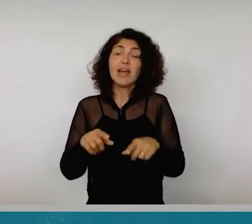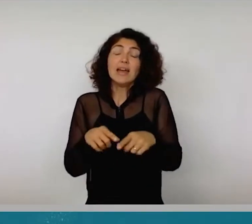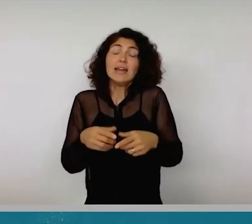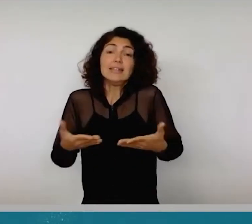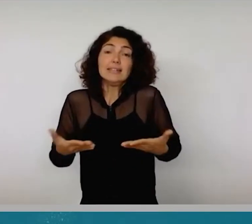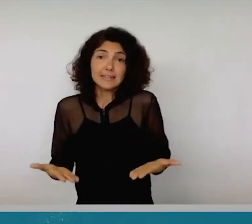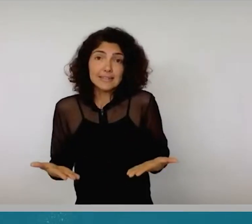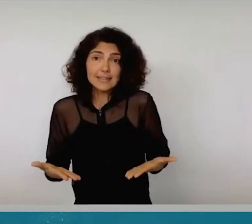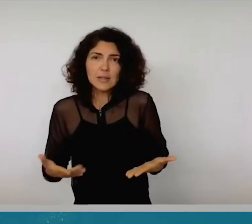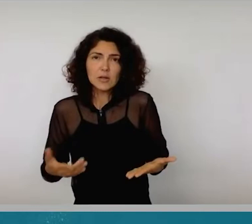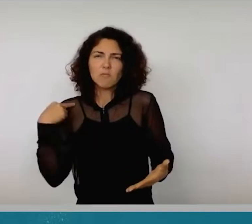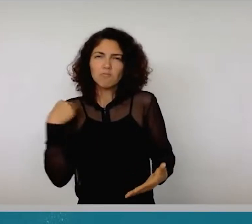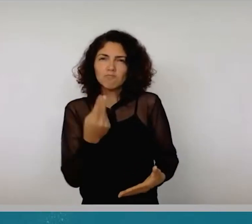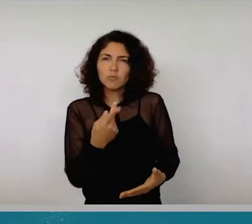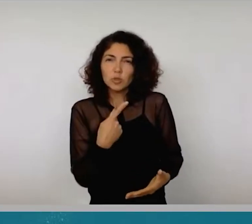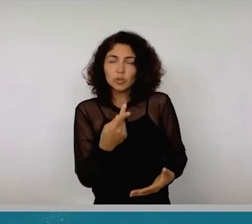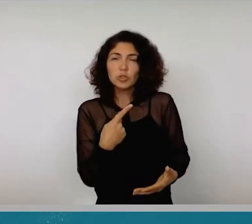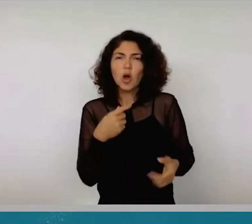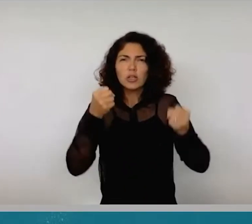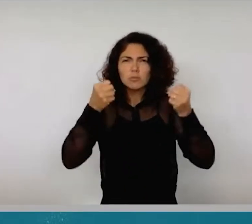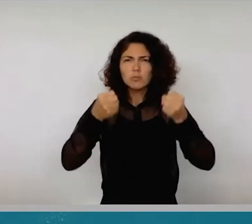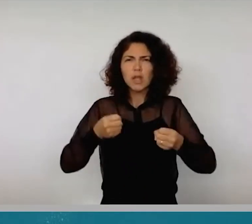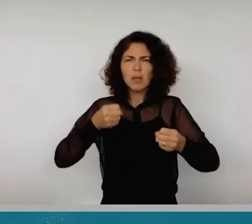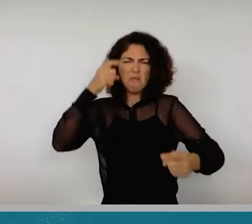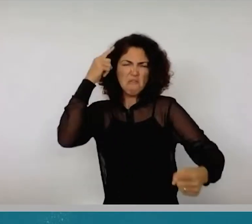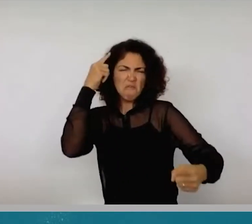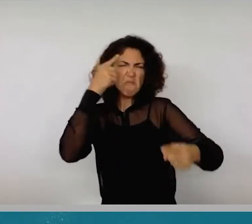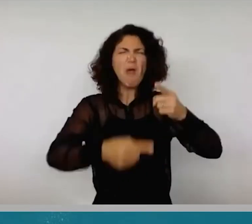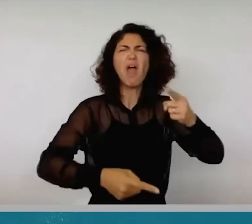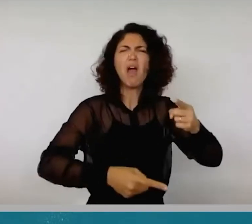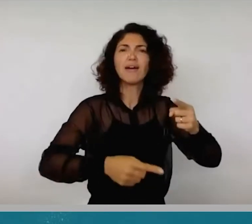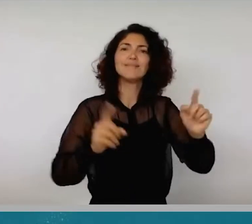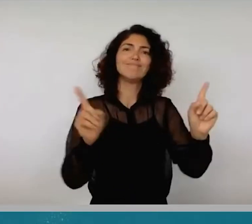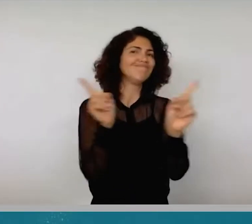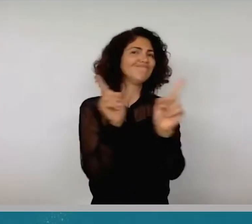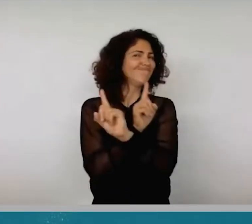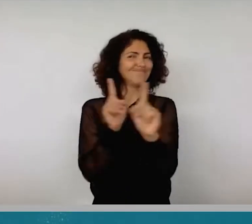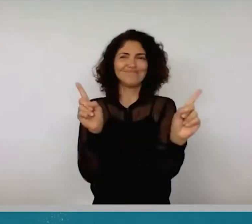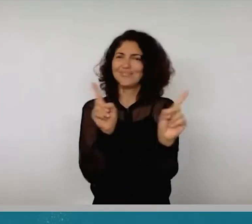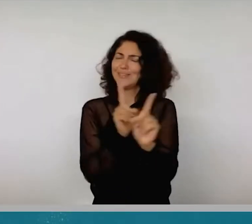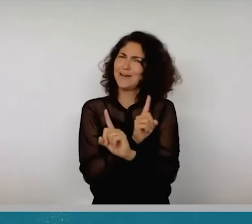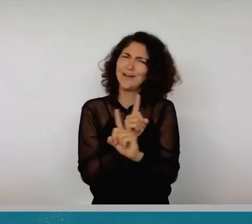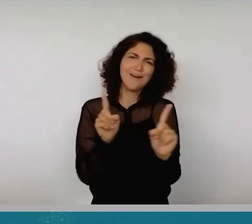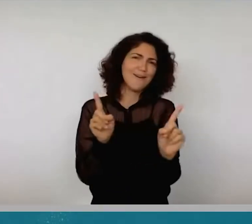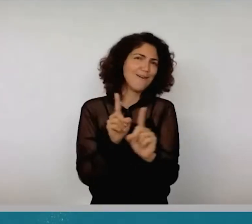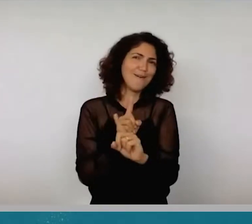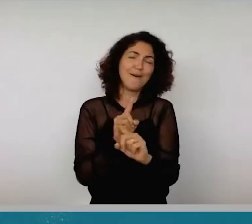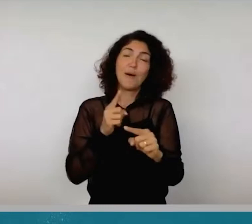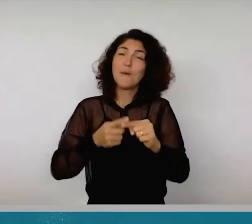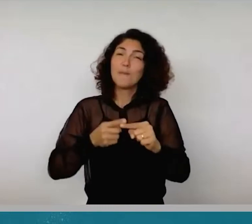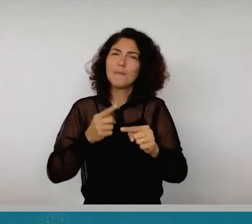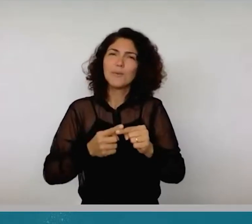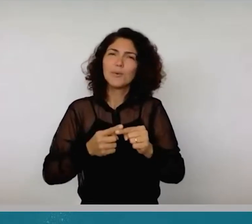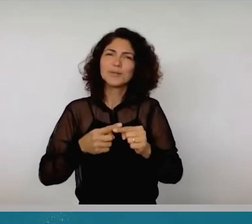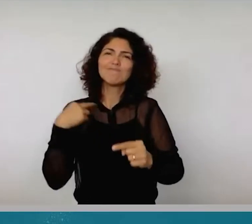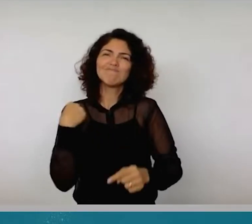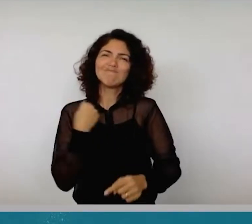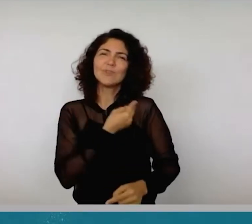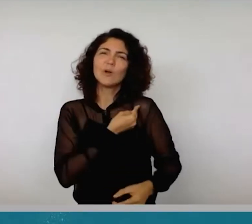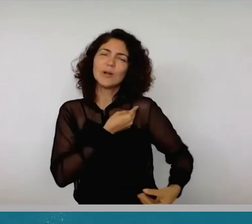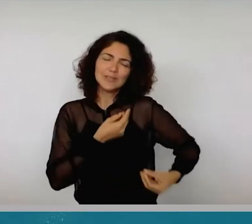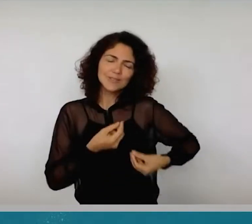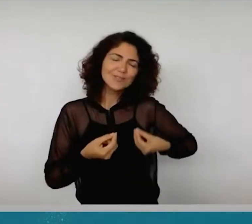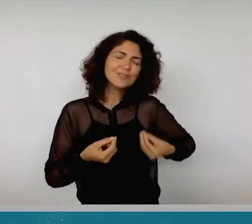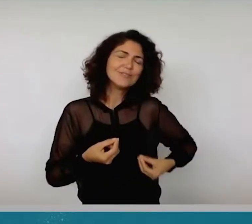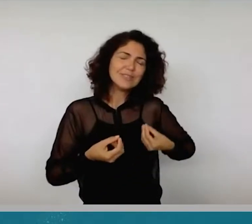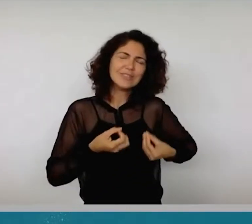a ninguém julgamos, tá? E cabe a nós, irmãos, apenas fazer o bem para as pessoas,